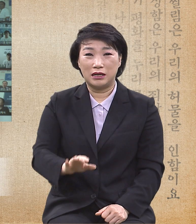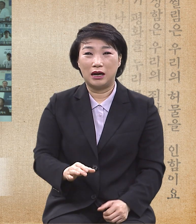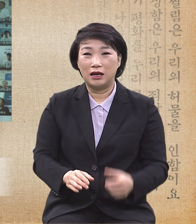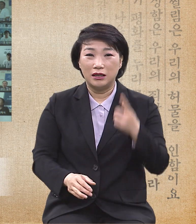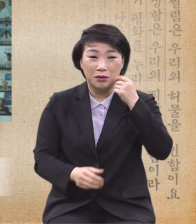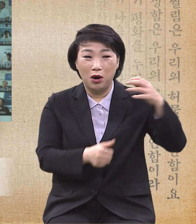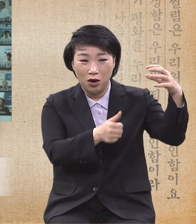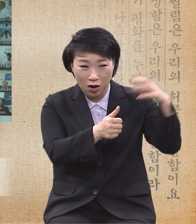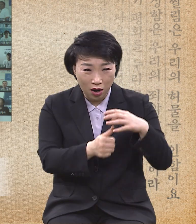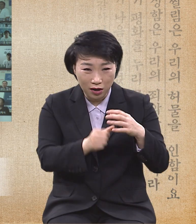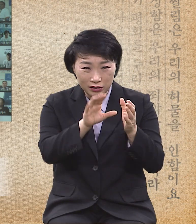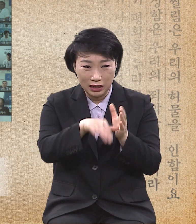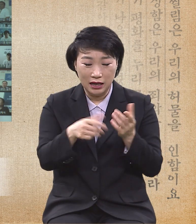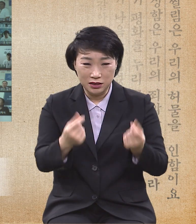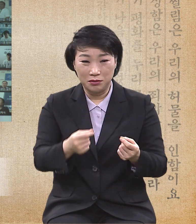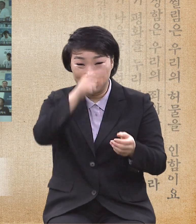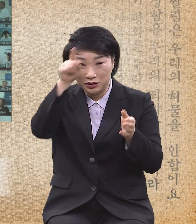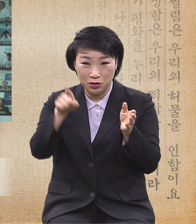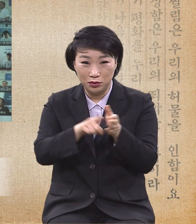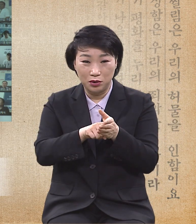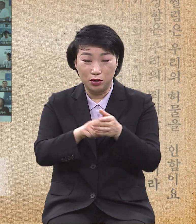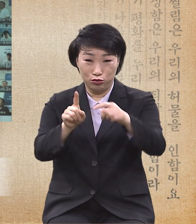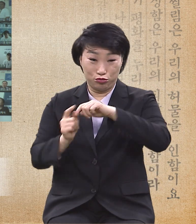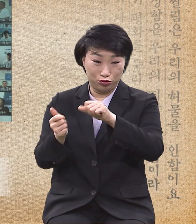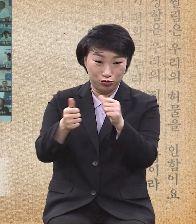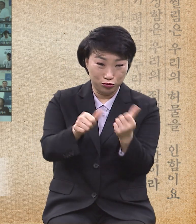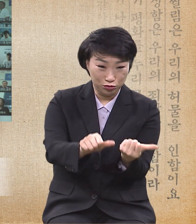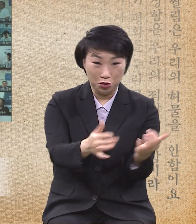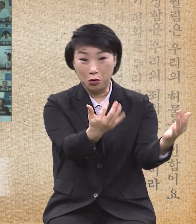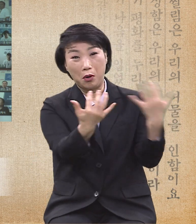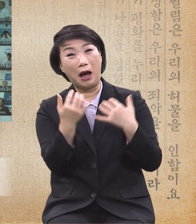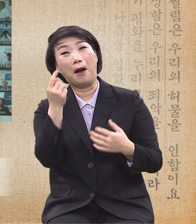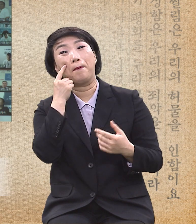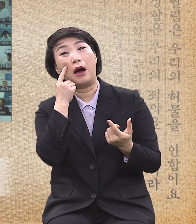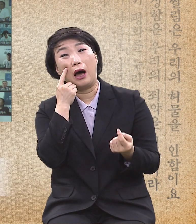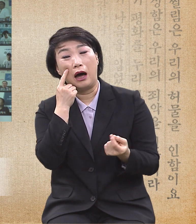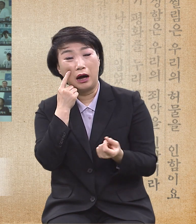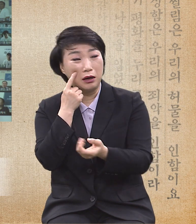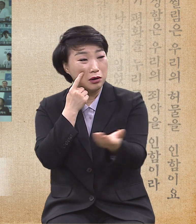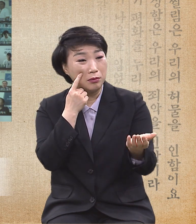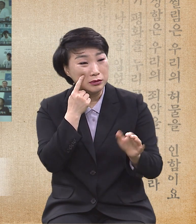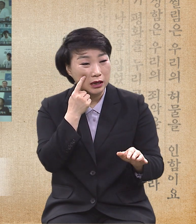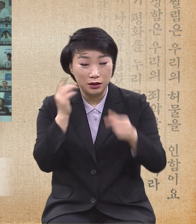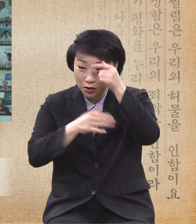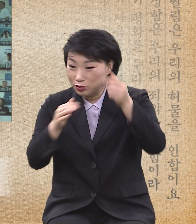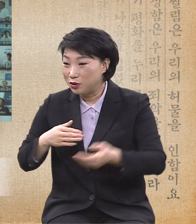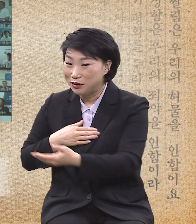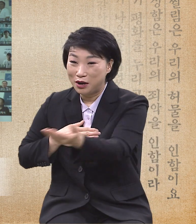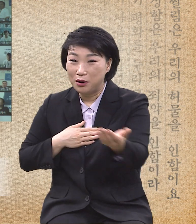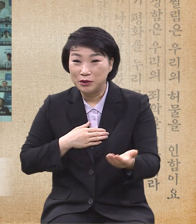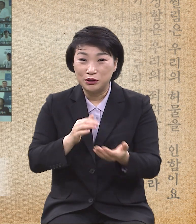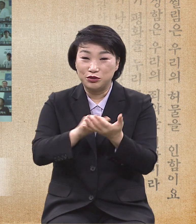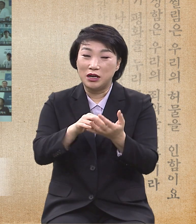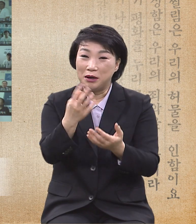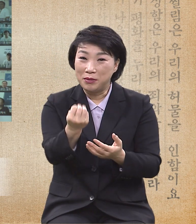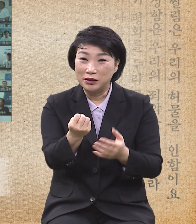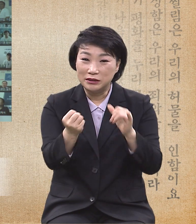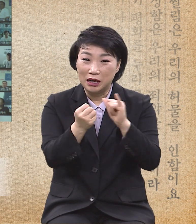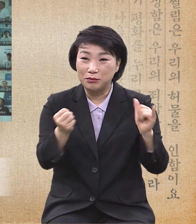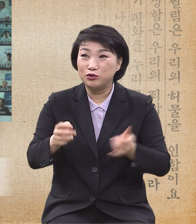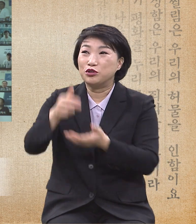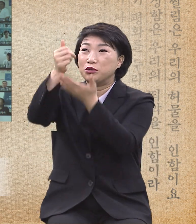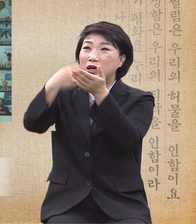외정시대같이 기독교의 순교가 몰아친다고 했잖아요. 우리 교인들이 몇 명이나 주를 위해